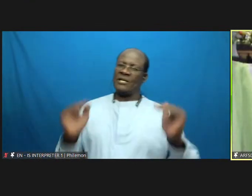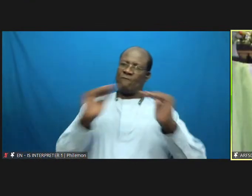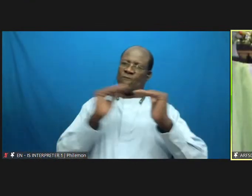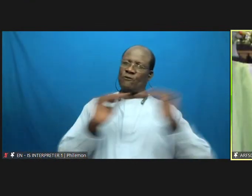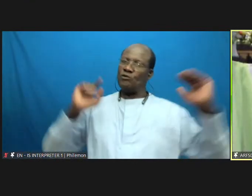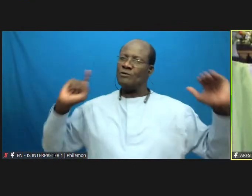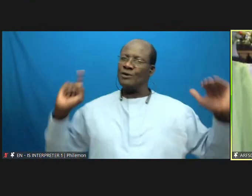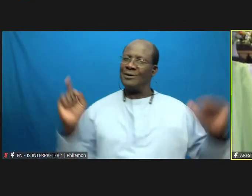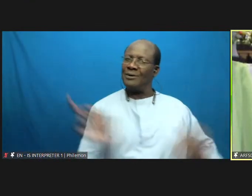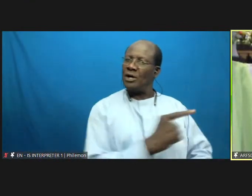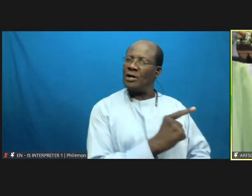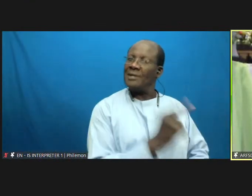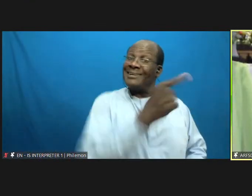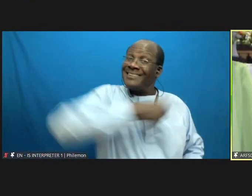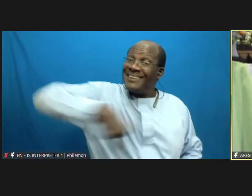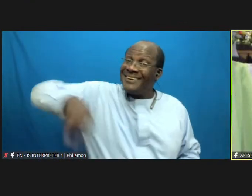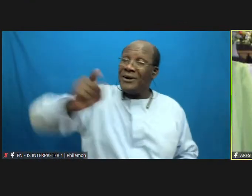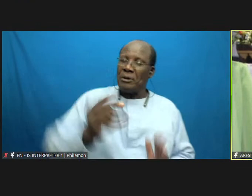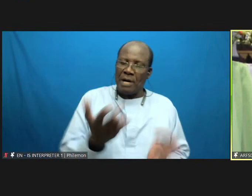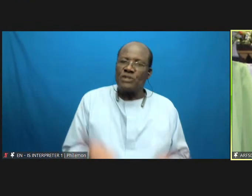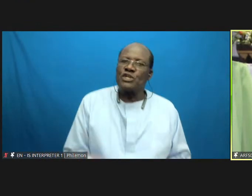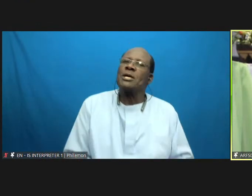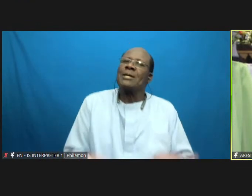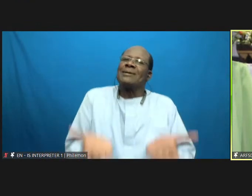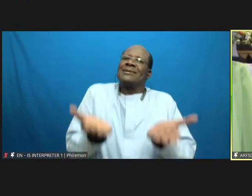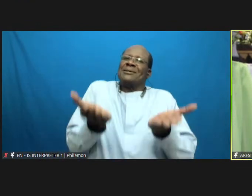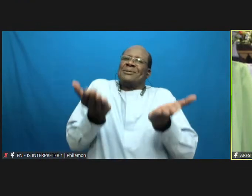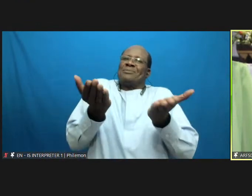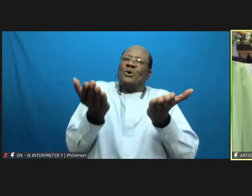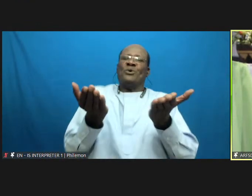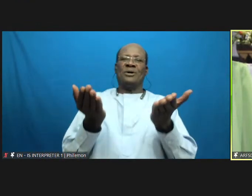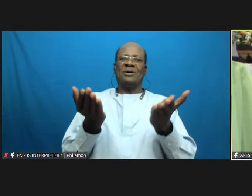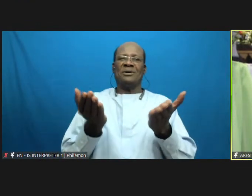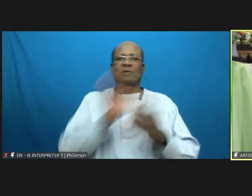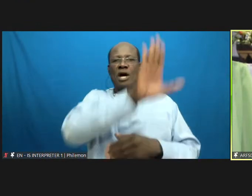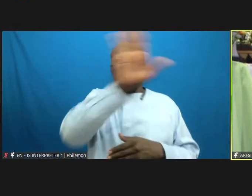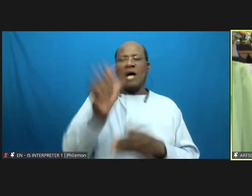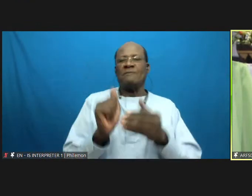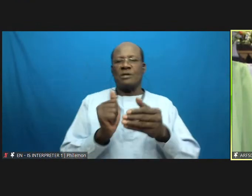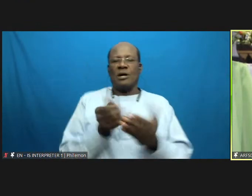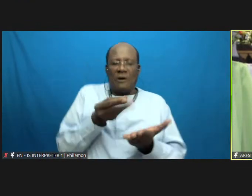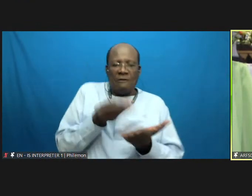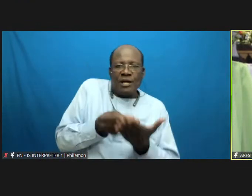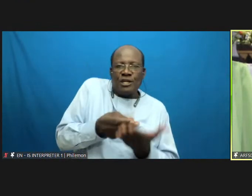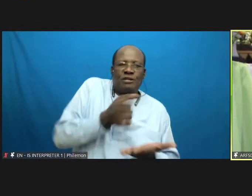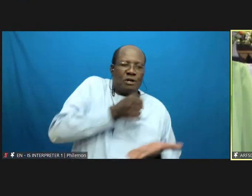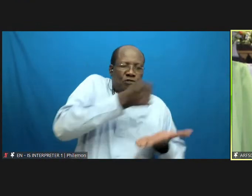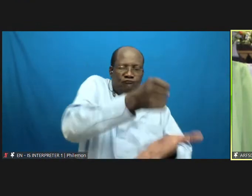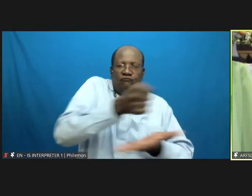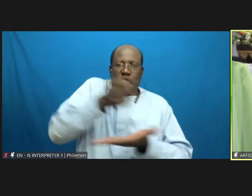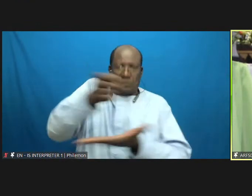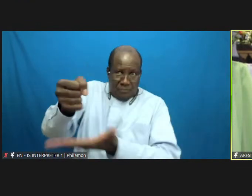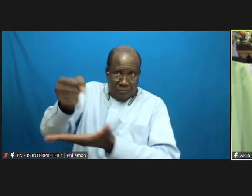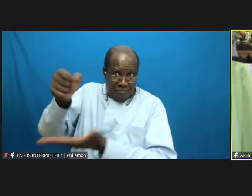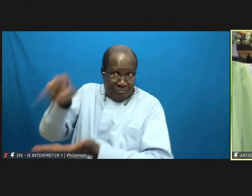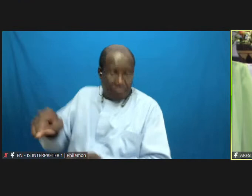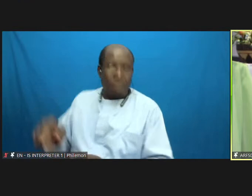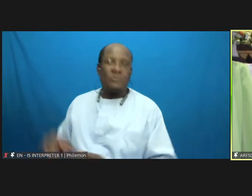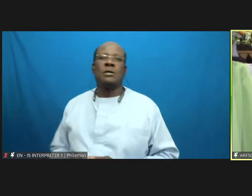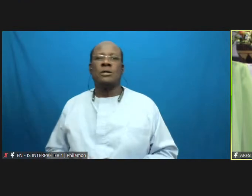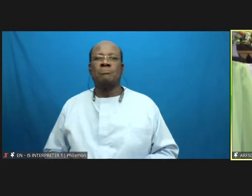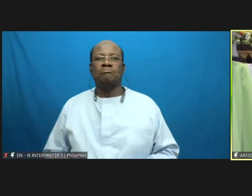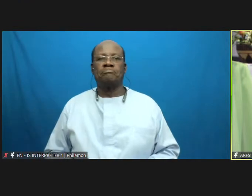pays africains au financement, y compris les nouvelles sources de financement de l'action climatique, à des taux